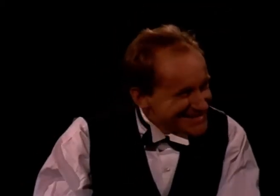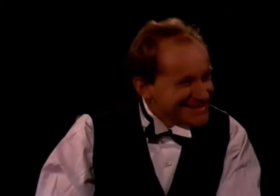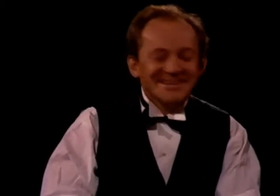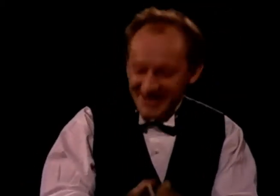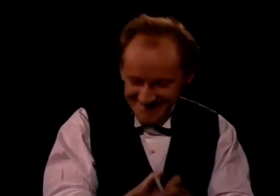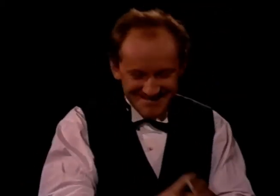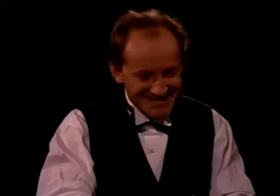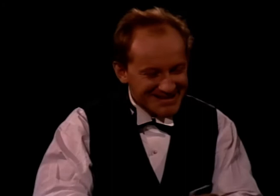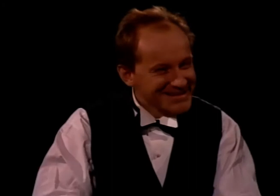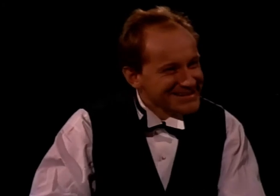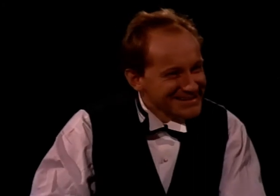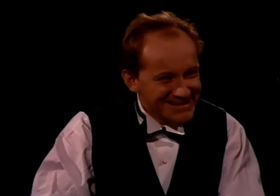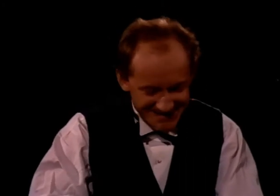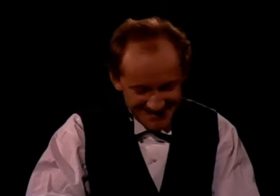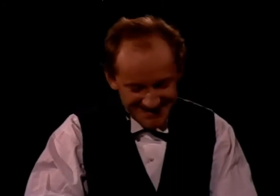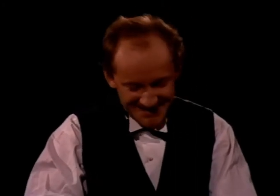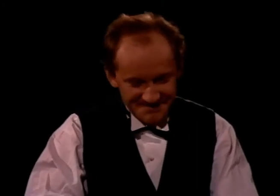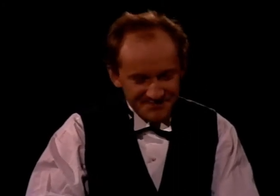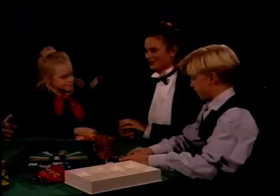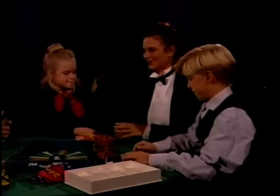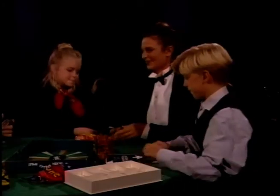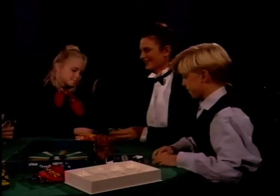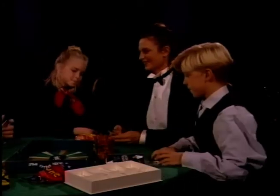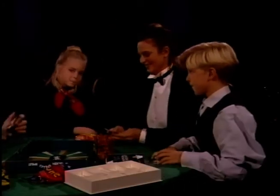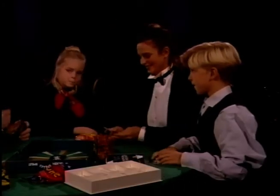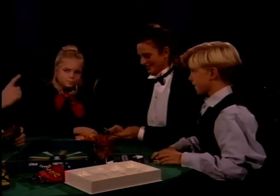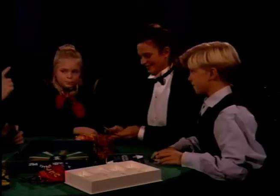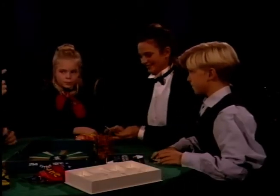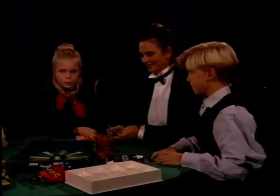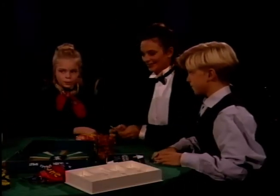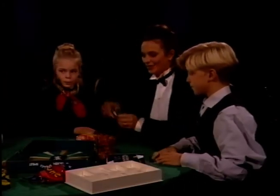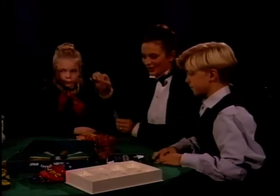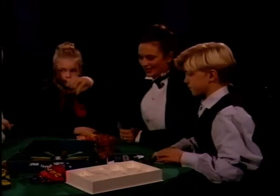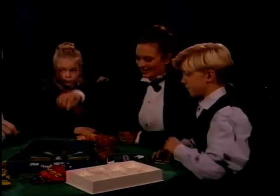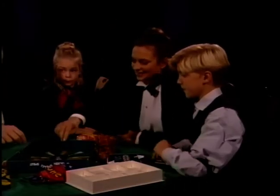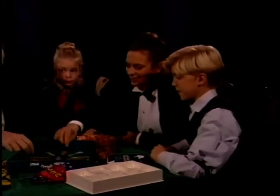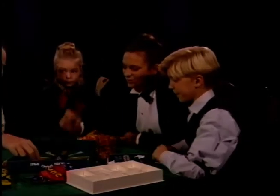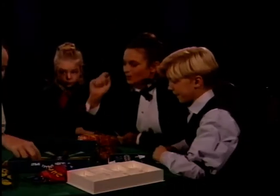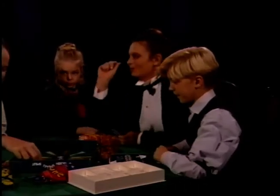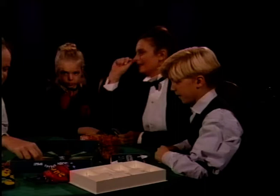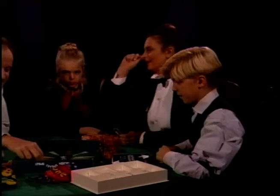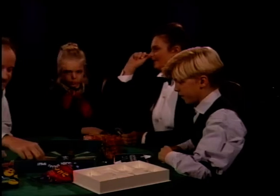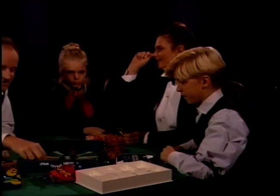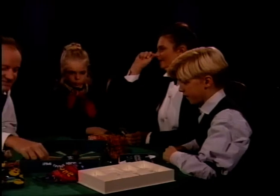Kissnödig. Ja. Då är det min tur. Då får vi flytta fram här. Ja. Jag det tog lite sist, över som var en